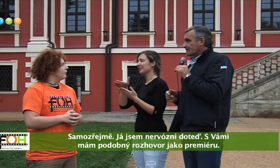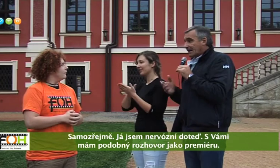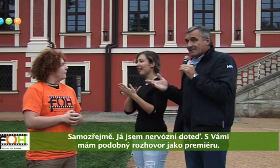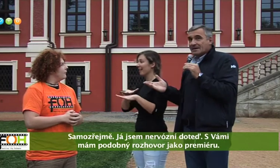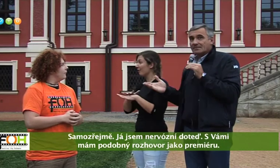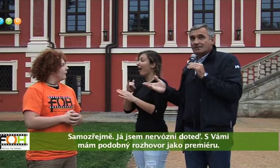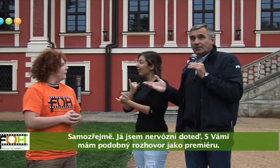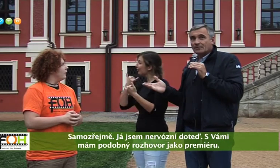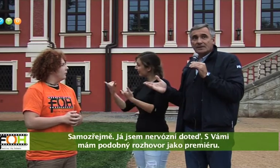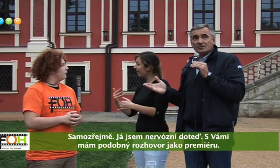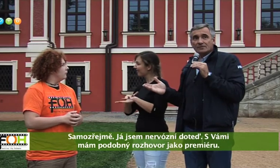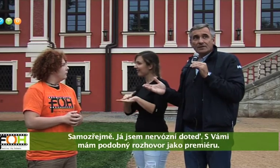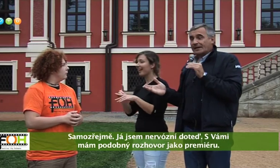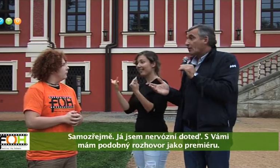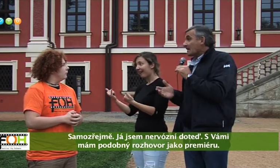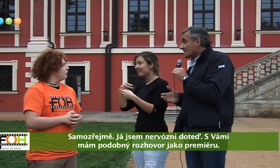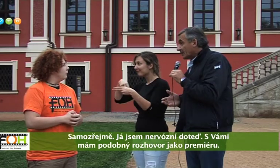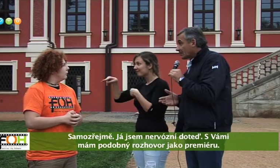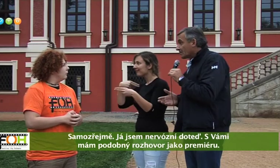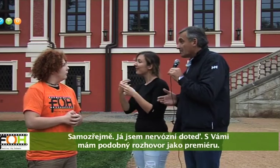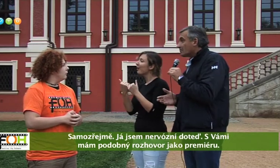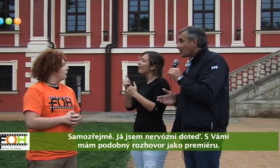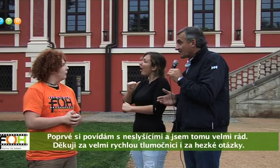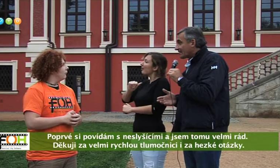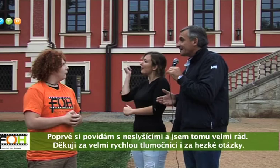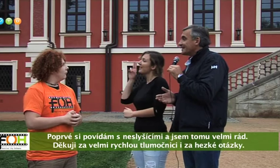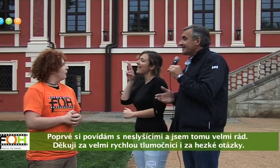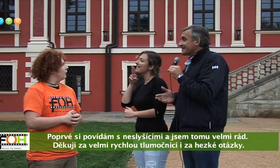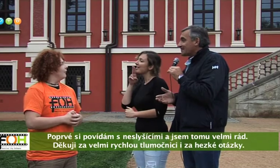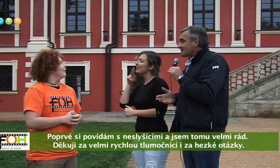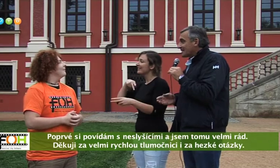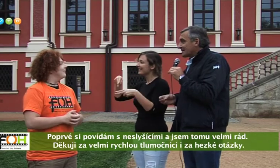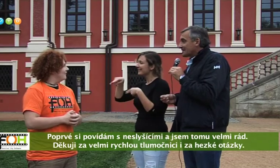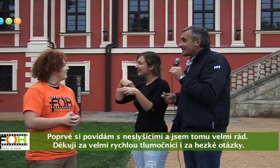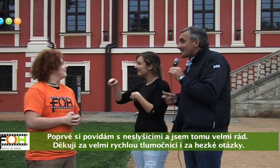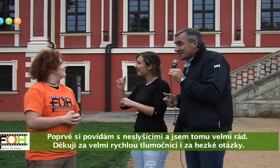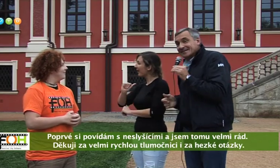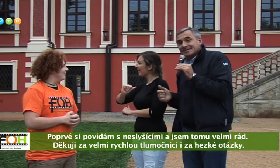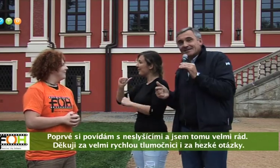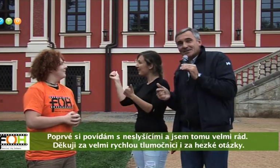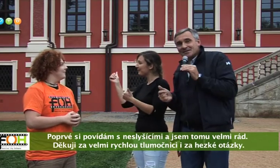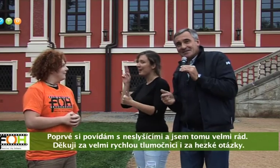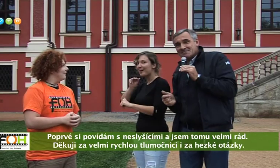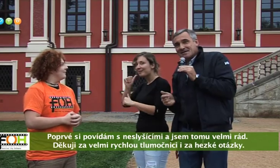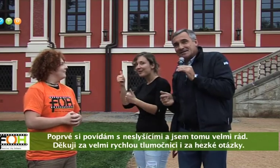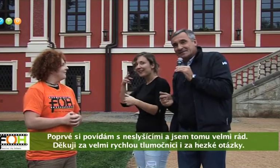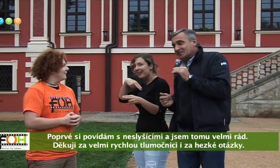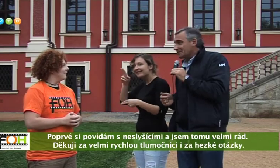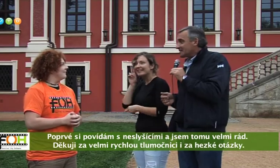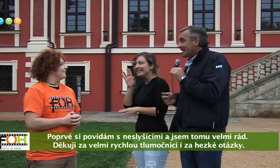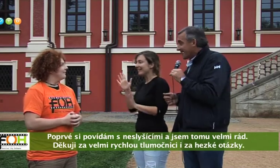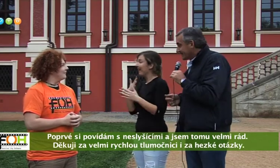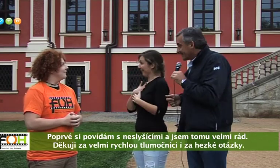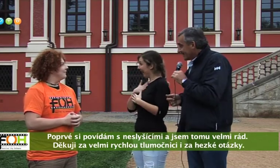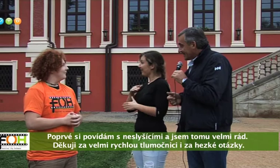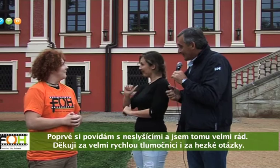doteď. S vámi mám podobný rozhovor jako premiéru. Poprvé si povídám s neslyšícími a jsem tomu